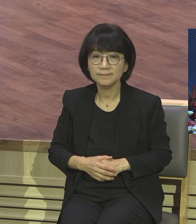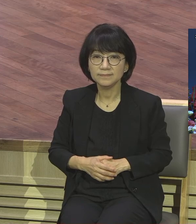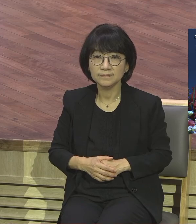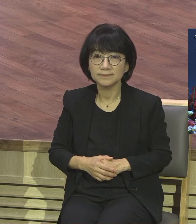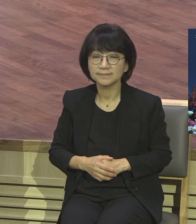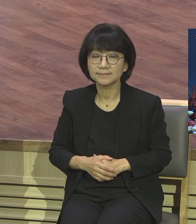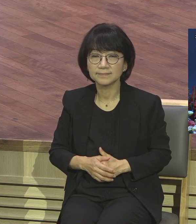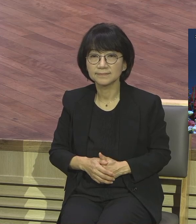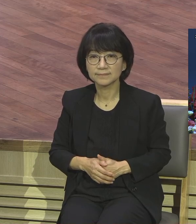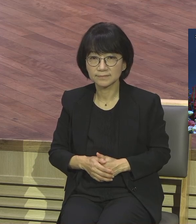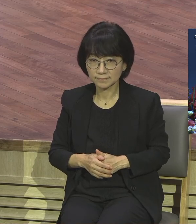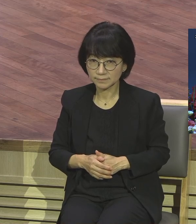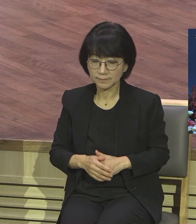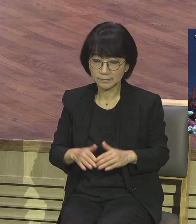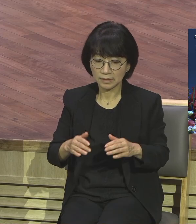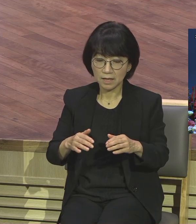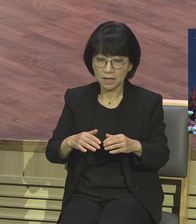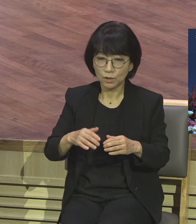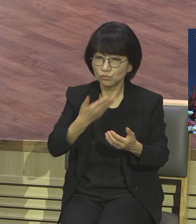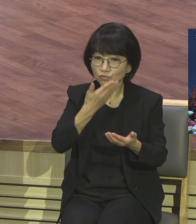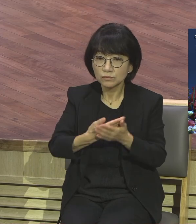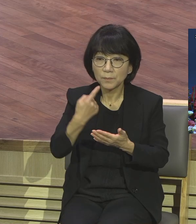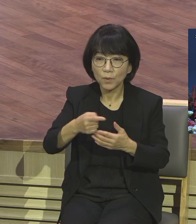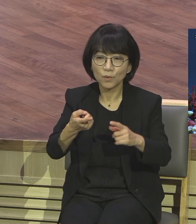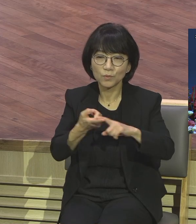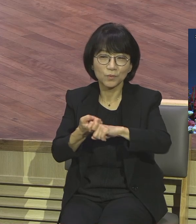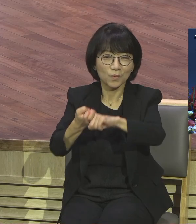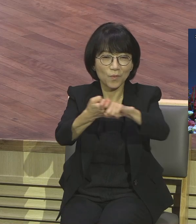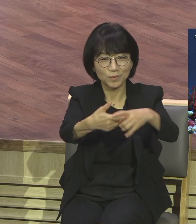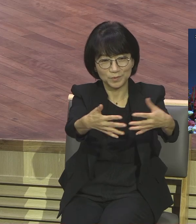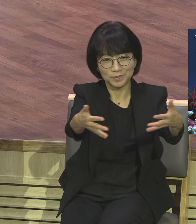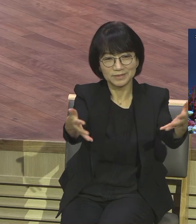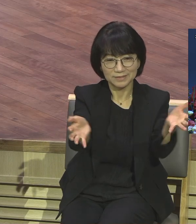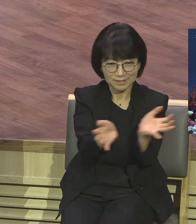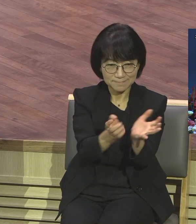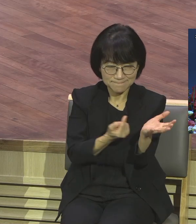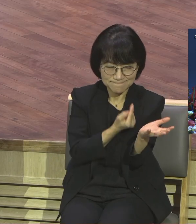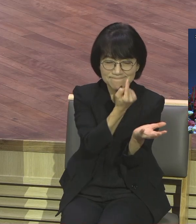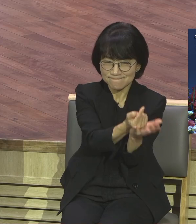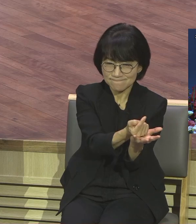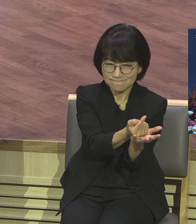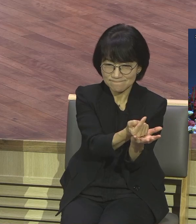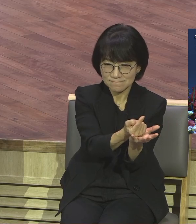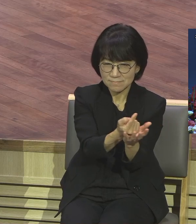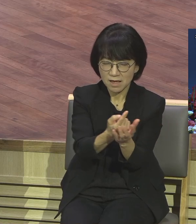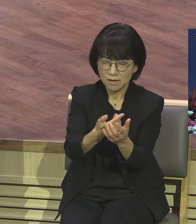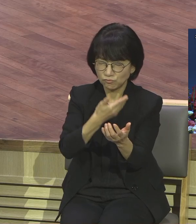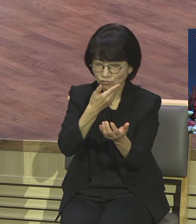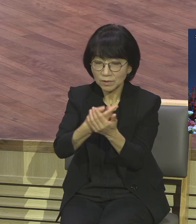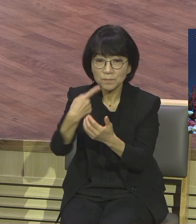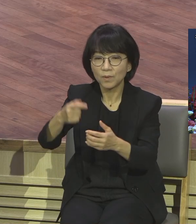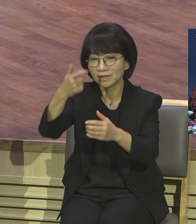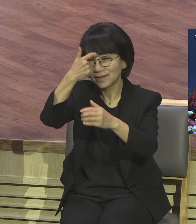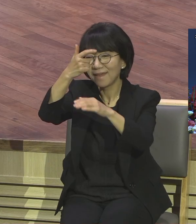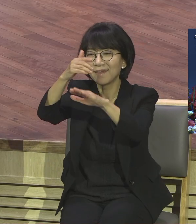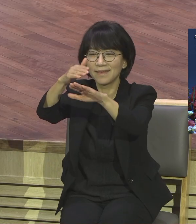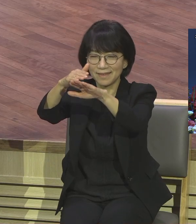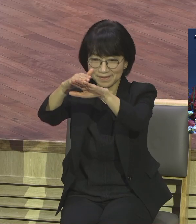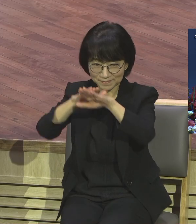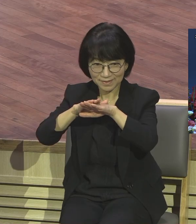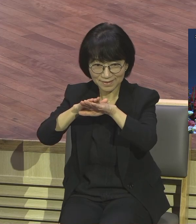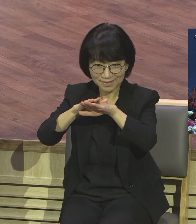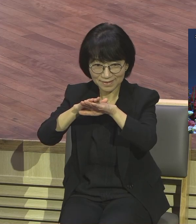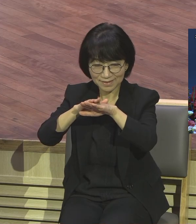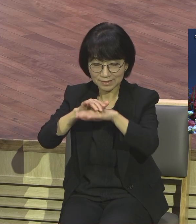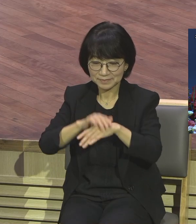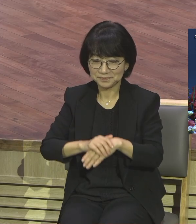달라지는 겁니다. 이 공동체 안에 예배, 그 예배를 생을 걸고 드려야 돼요. 어떤 일이 있어도. 과거에 영적으로